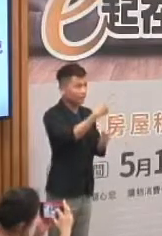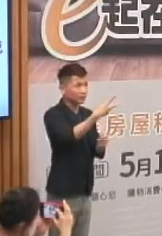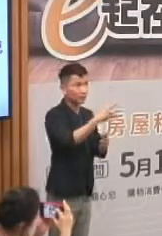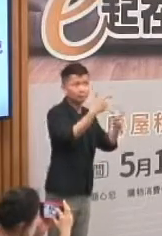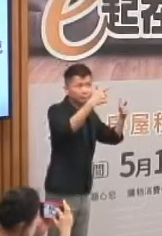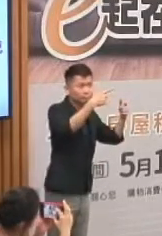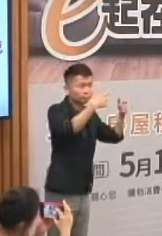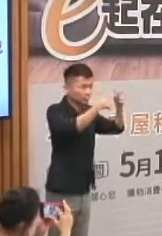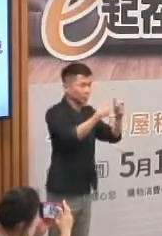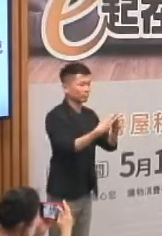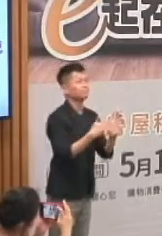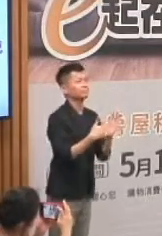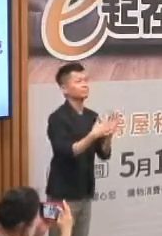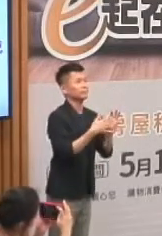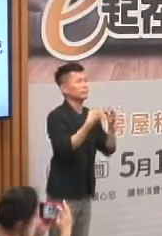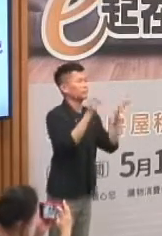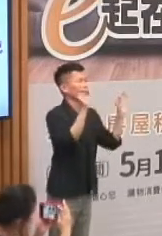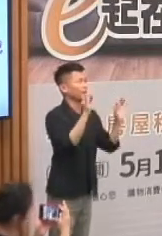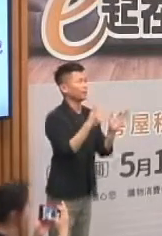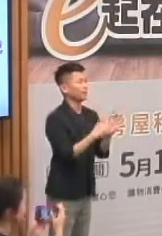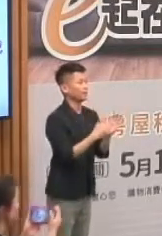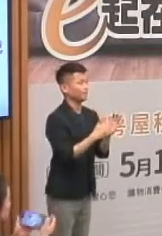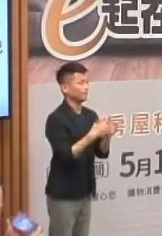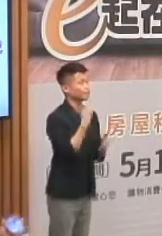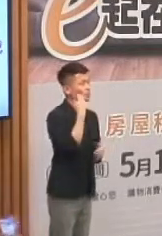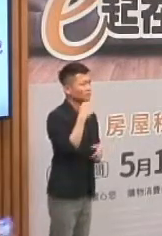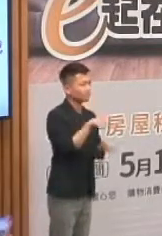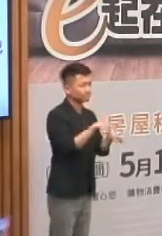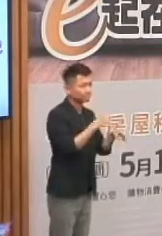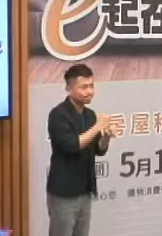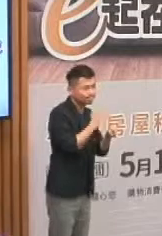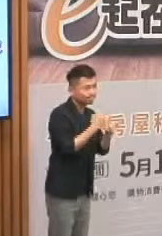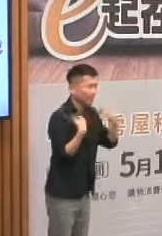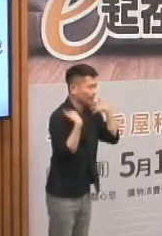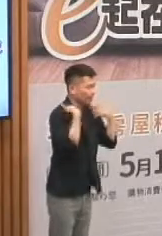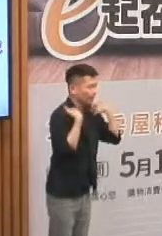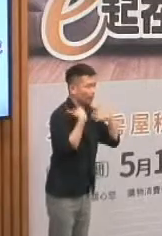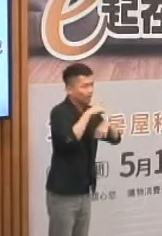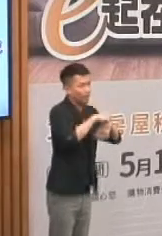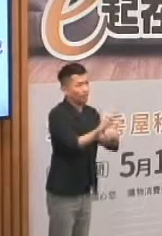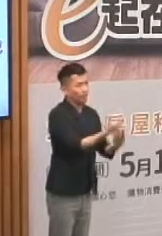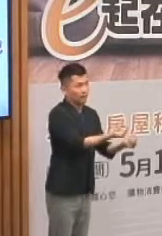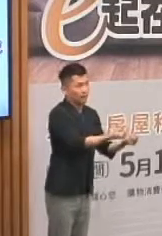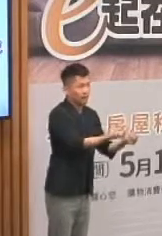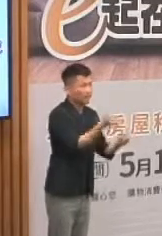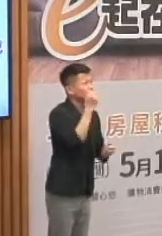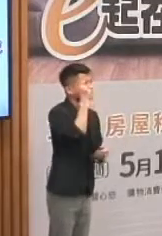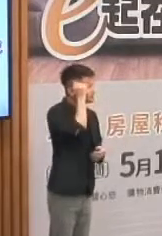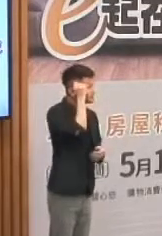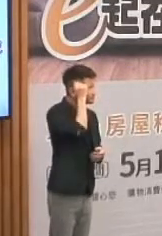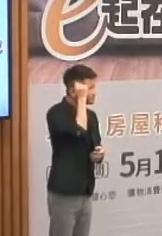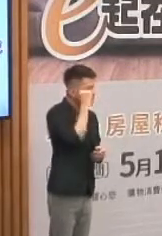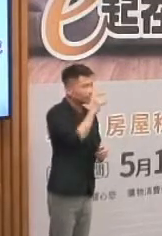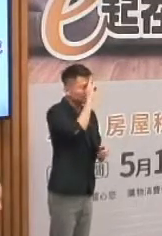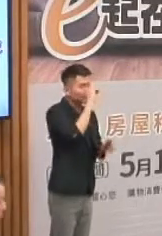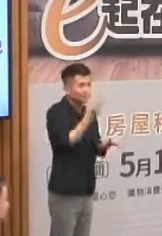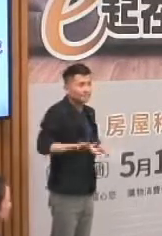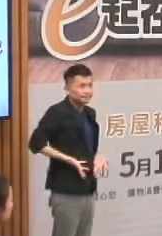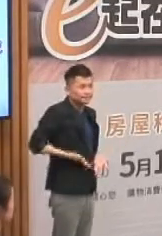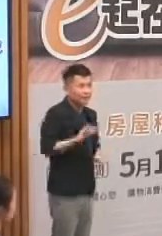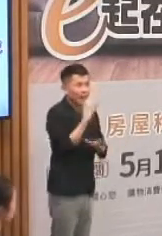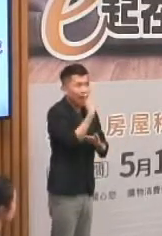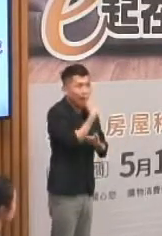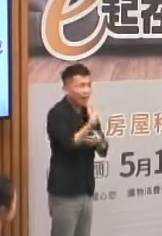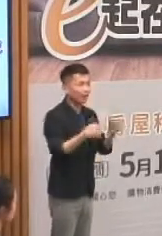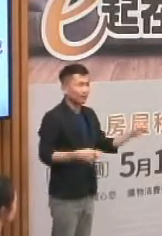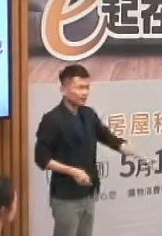骤就轻松的完成了。像如果呢，你平常真的是上班抽不出时间，直接呢这个午休吃饭的空档，把这个